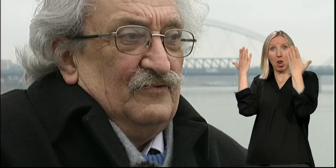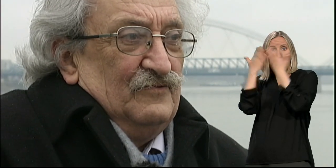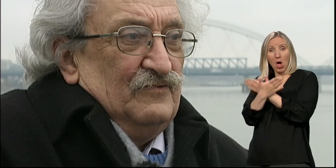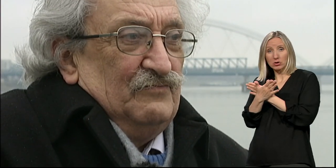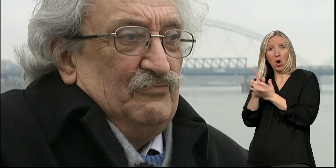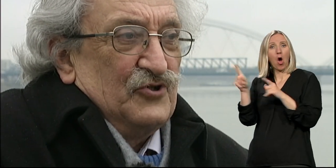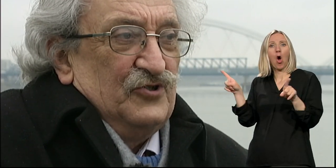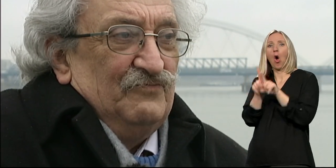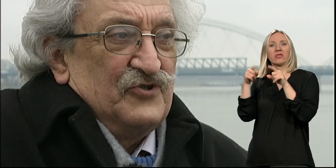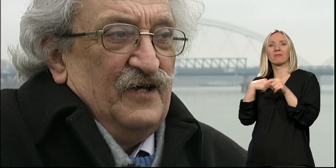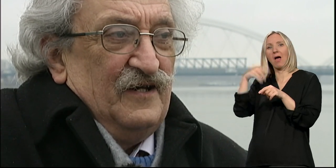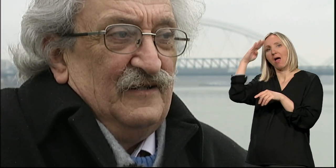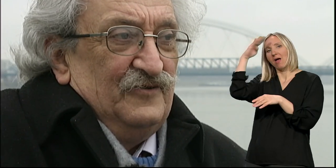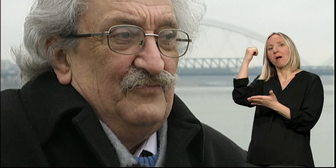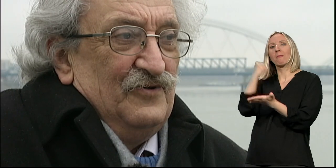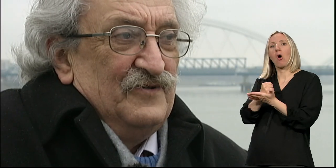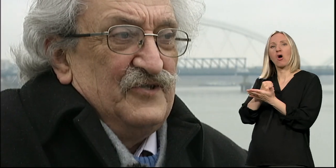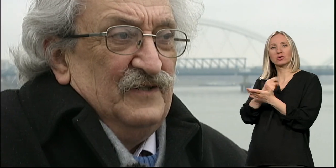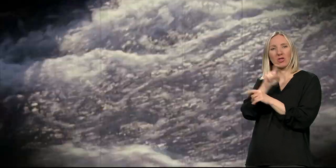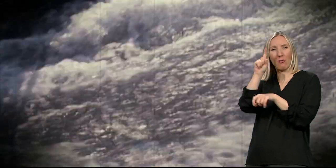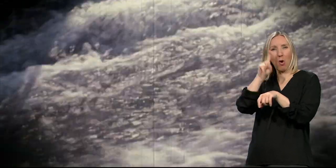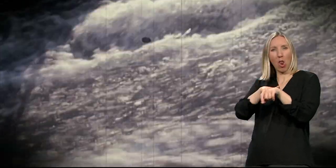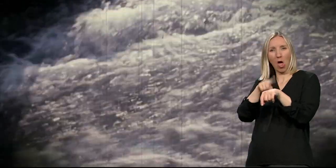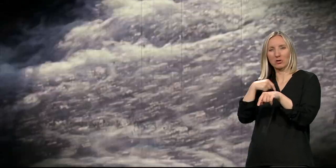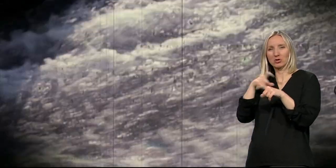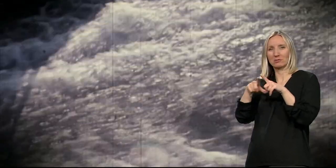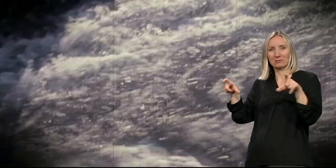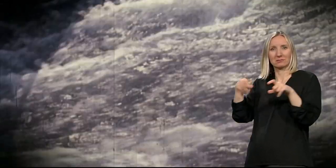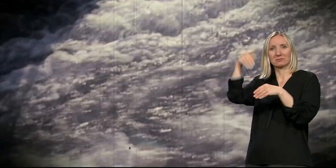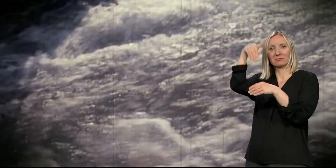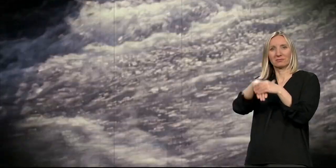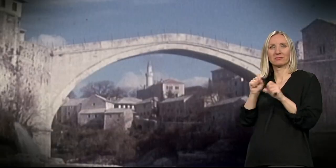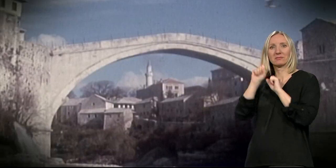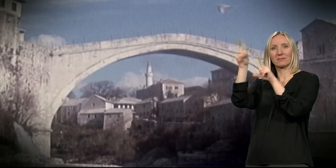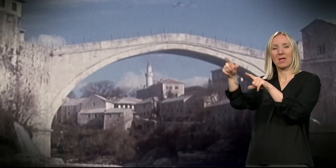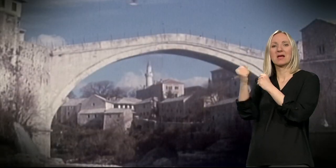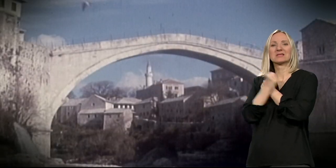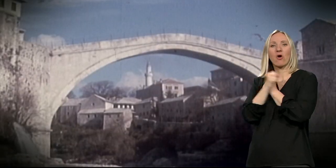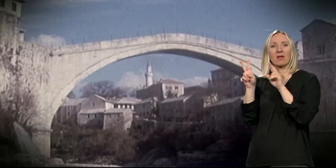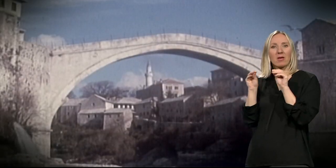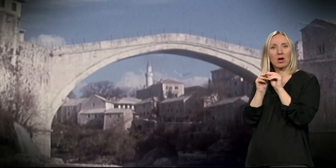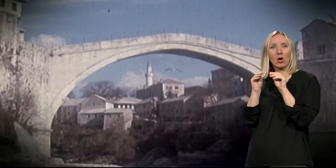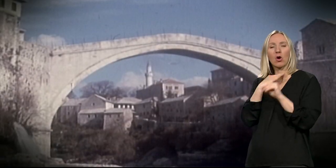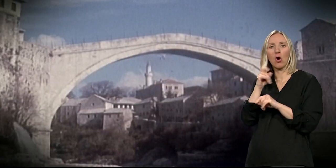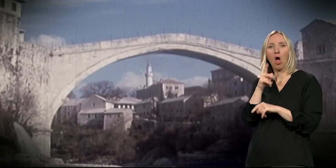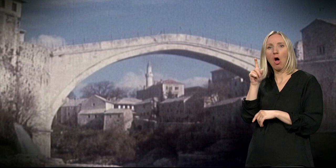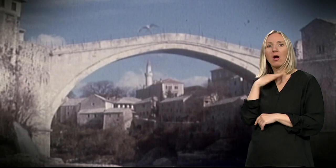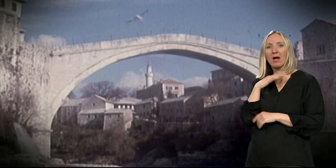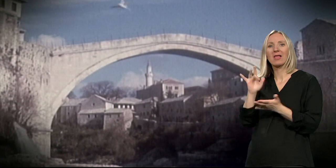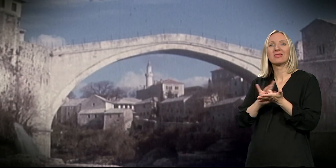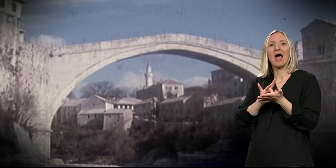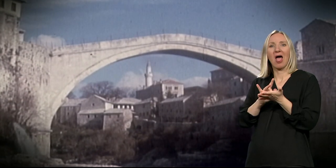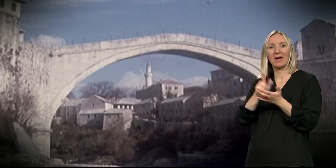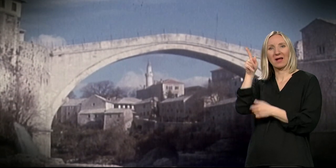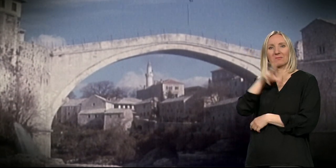poslao poštom, pošta je radila do ponoći, Zvonimiru Golobu, Telegram u